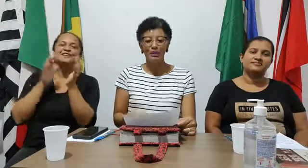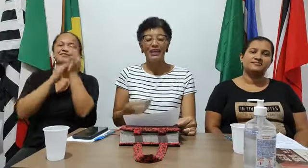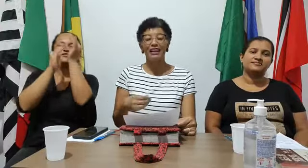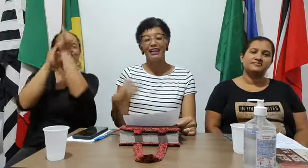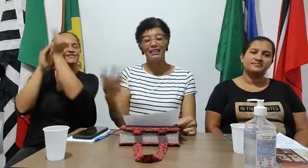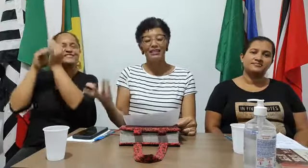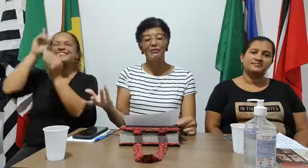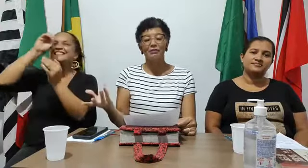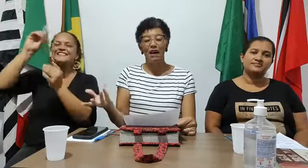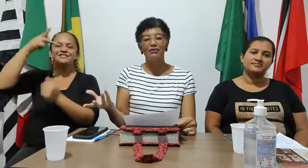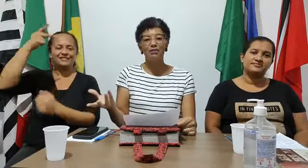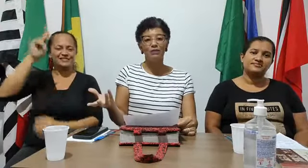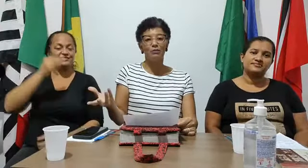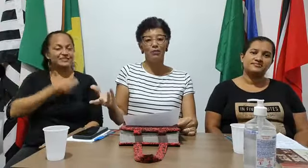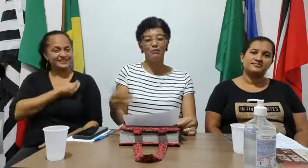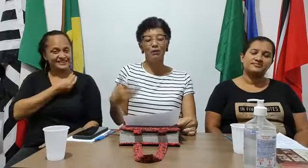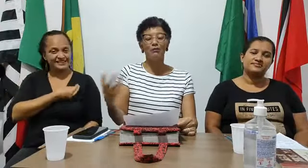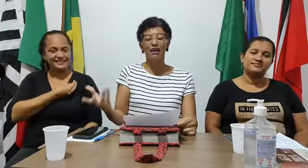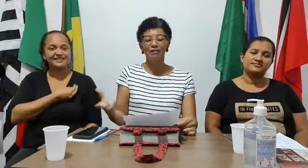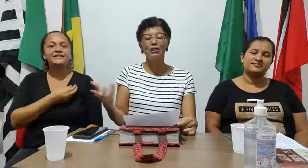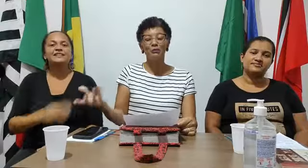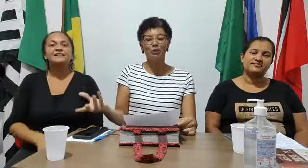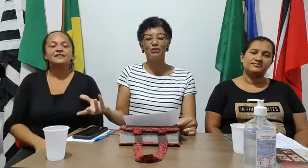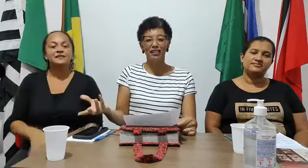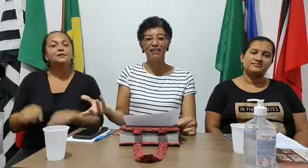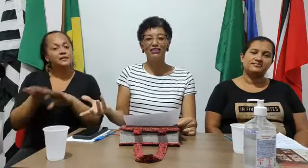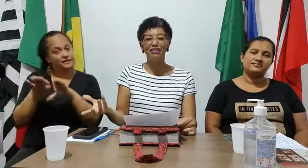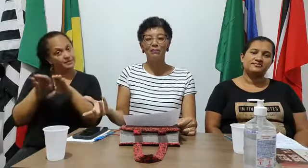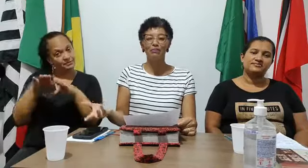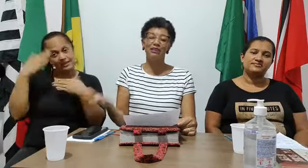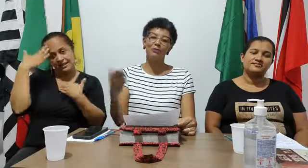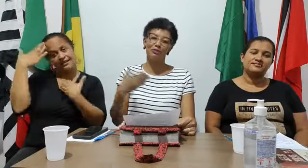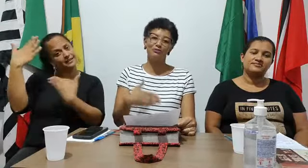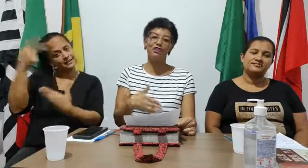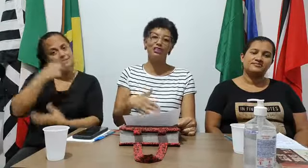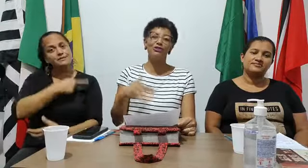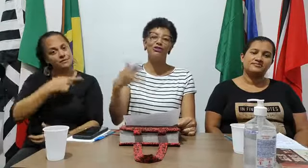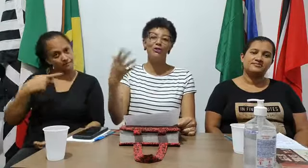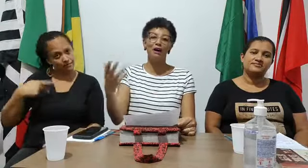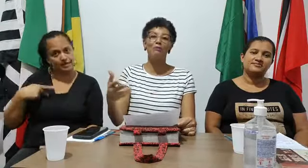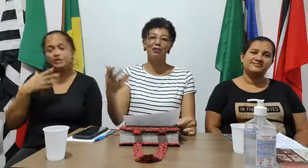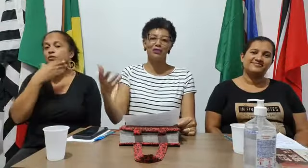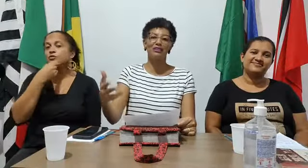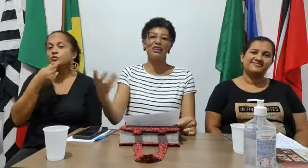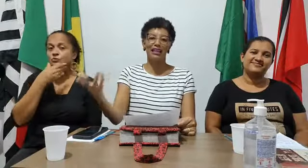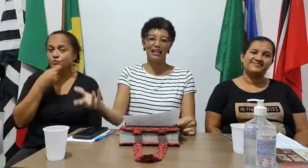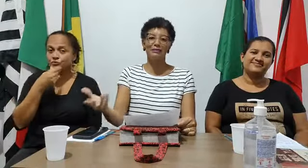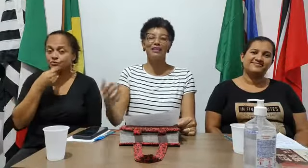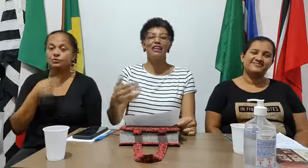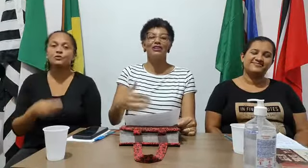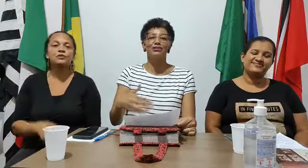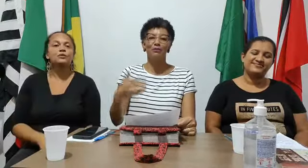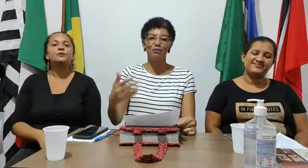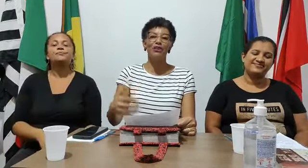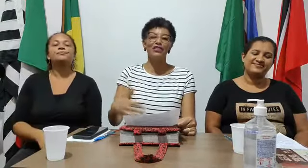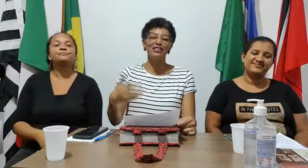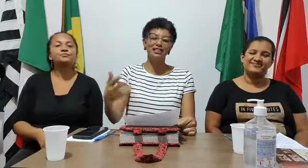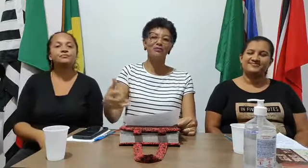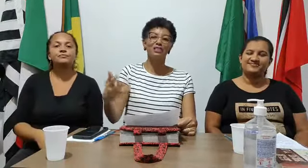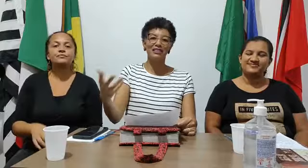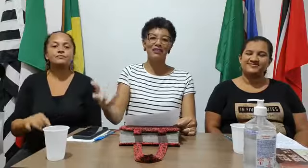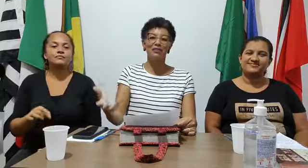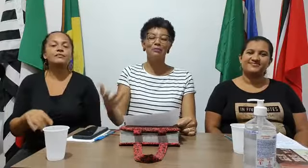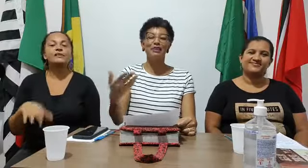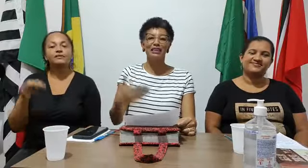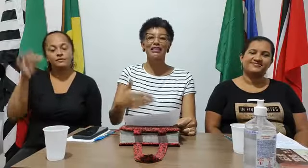tudo. Quero agradecer a vida do pastor Fernando, né? Porque o pastor Fernando só é o pastor da IHM, só pode